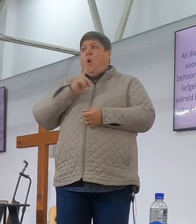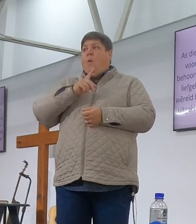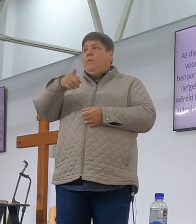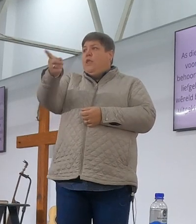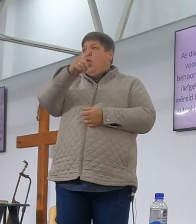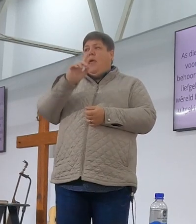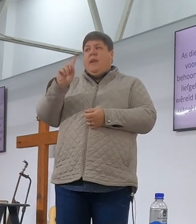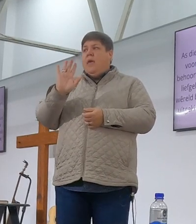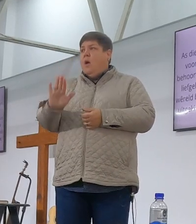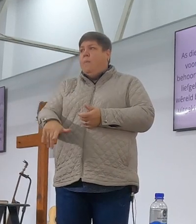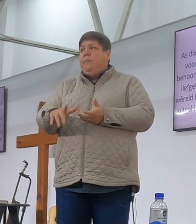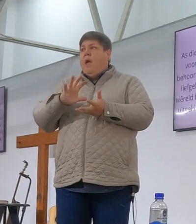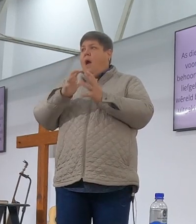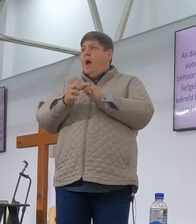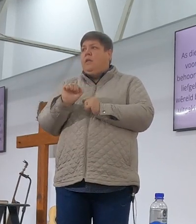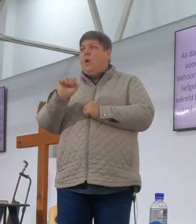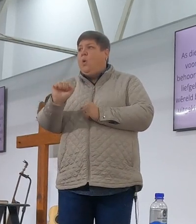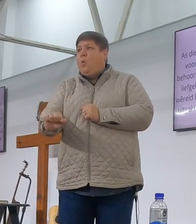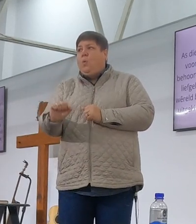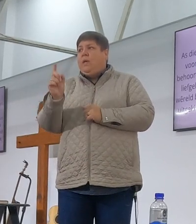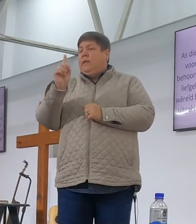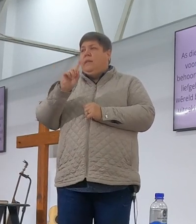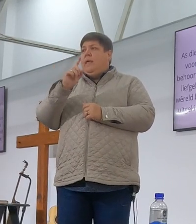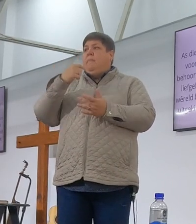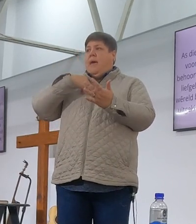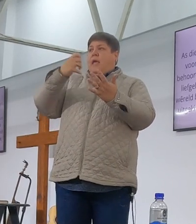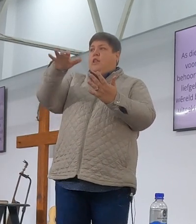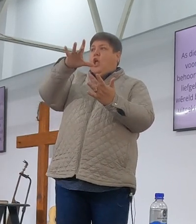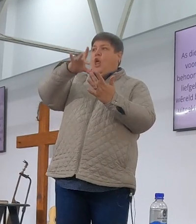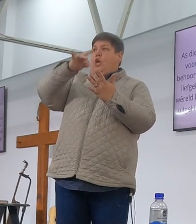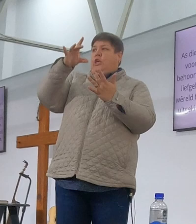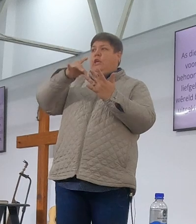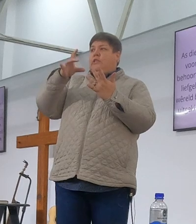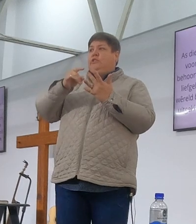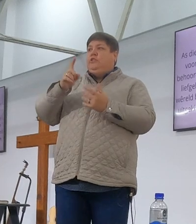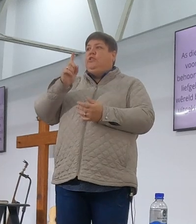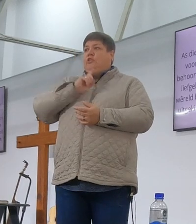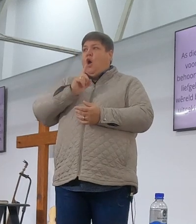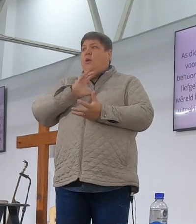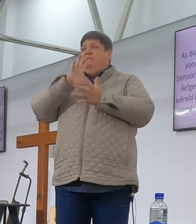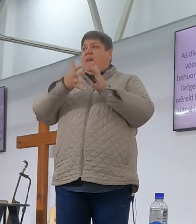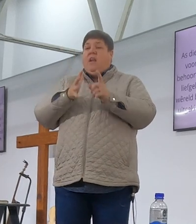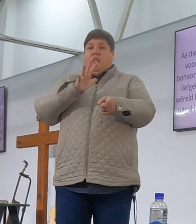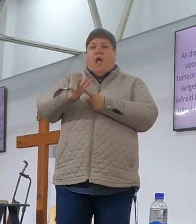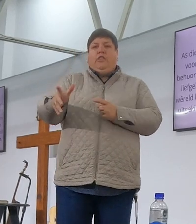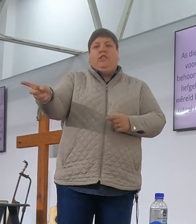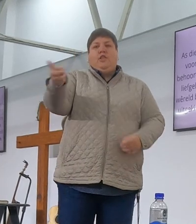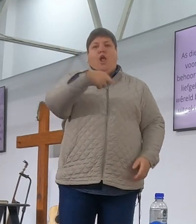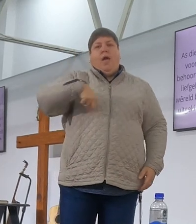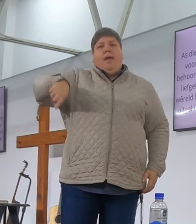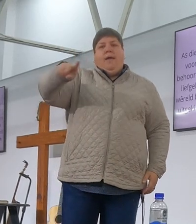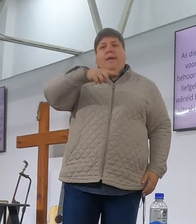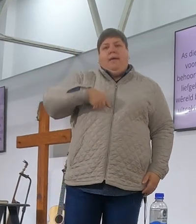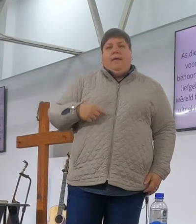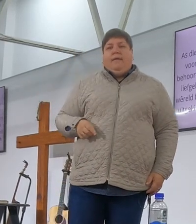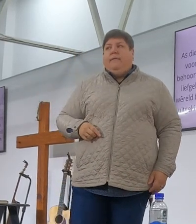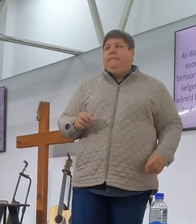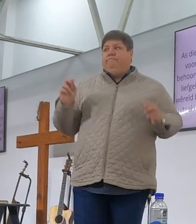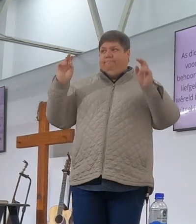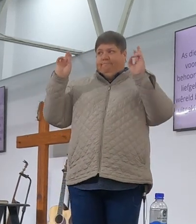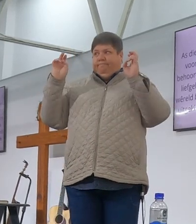nie, maar ek julle uit die wêreld uitgekies het, daarom haat die wêreld julle. Ek wil net 'n aanhaling